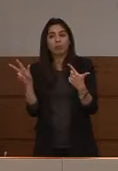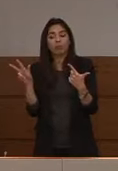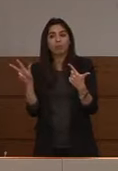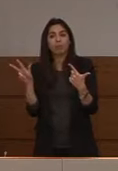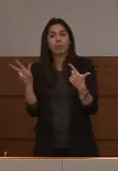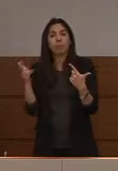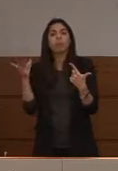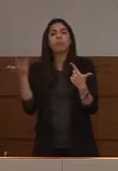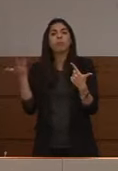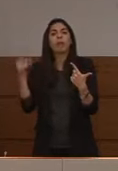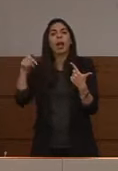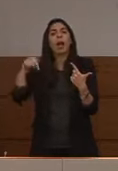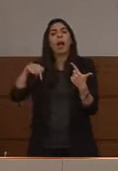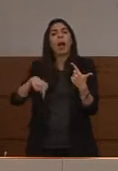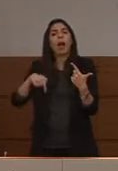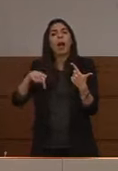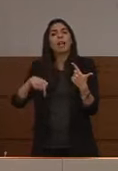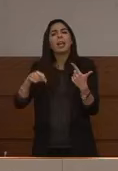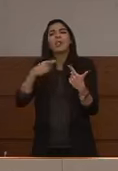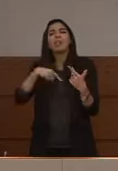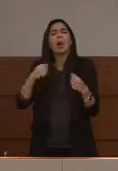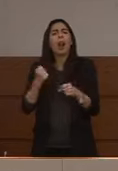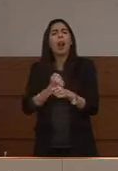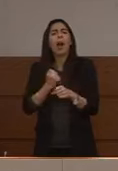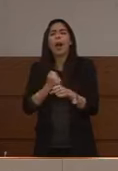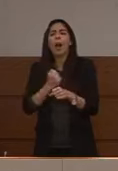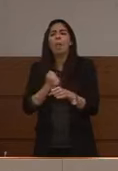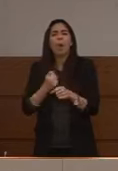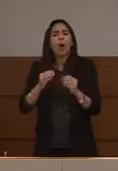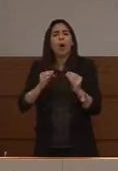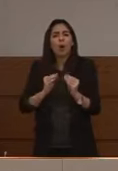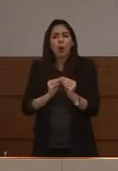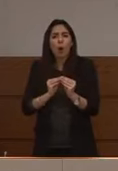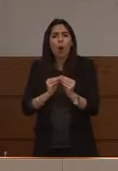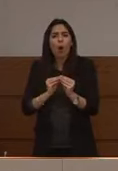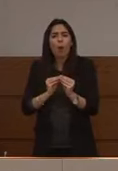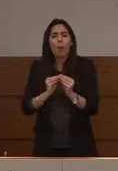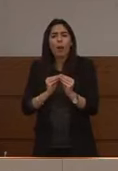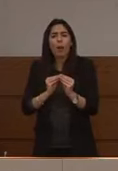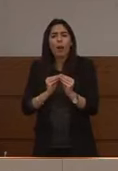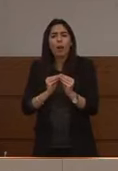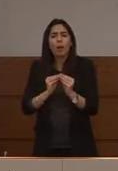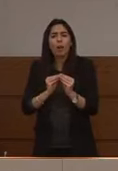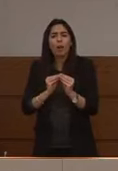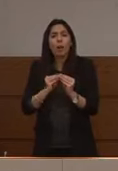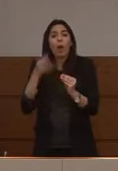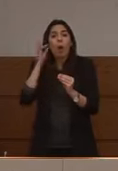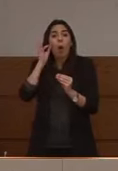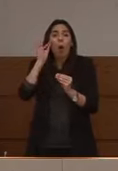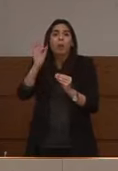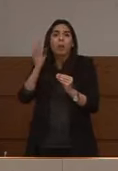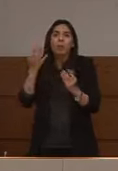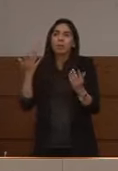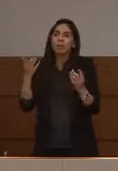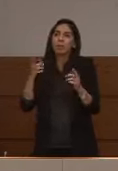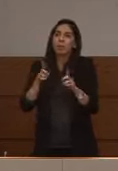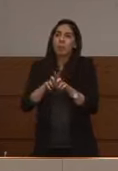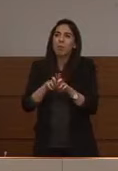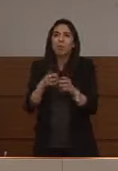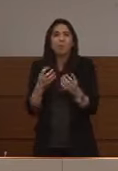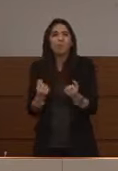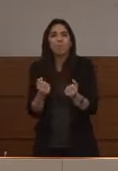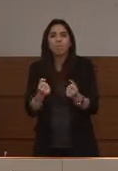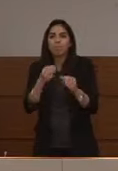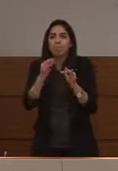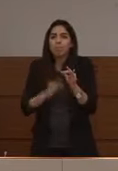sta facendo per cercare di dare risposte sempre più efficaci in